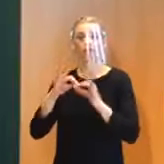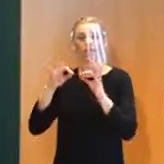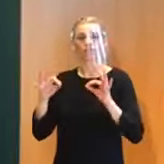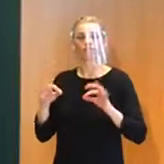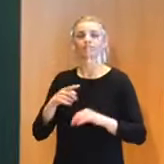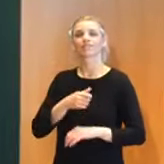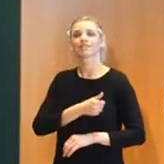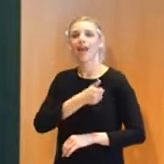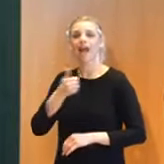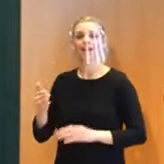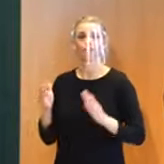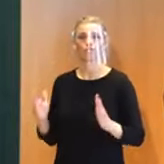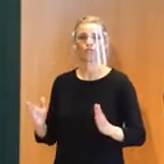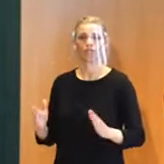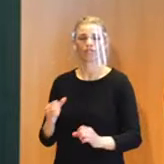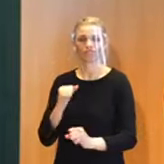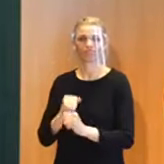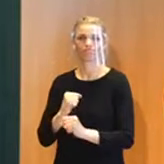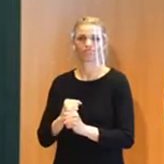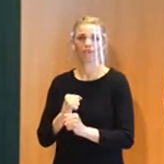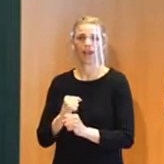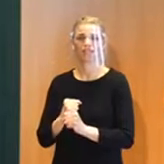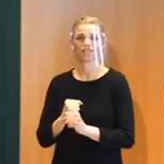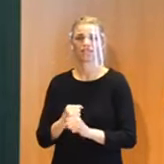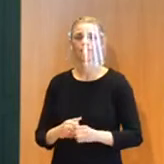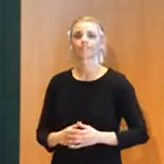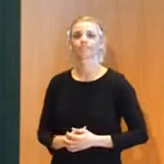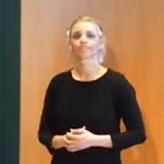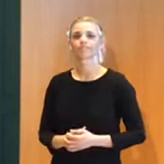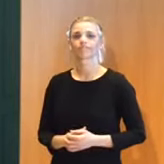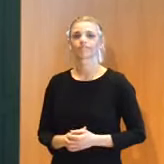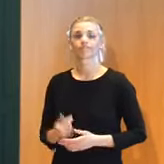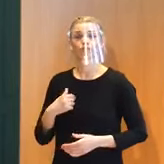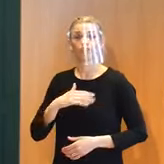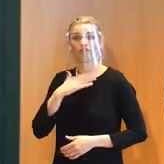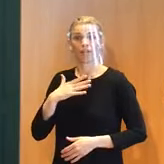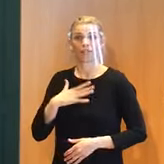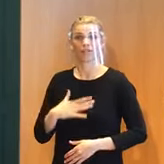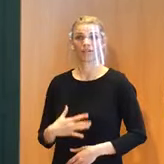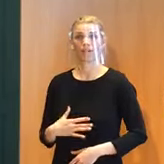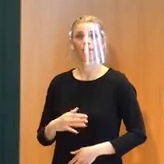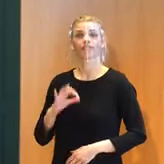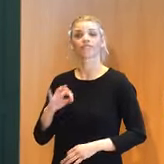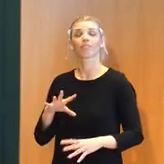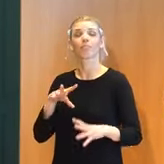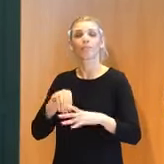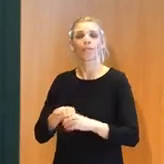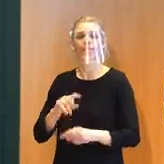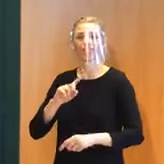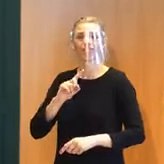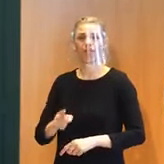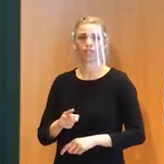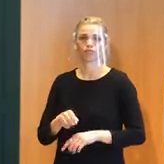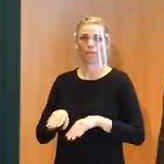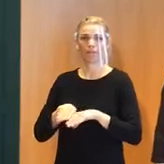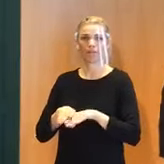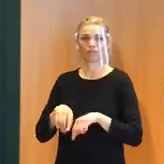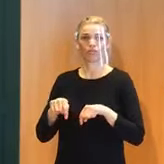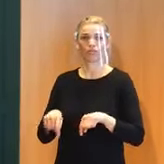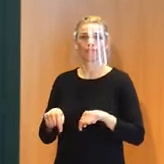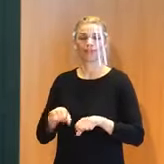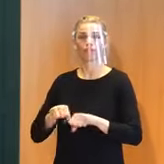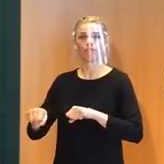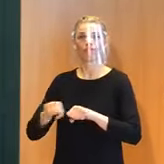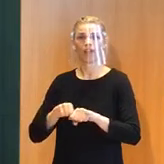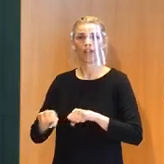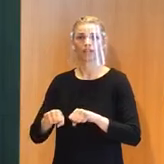rok odvedenej práce a som veľmi rád, že patrili najlepším ministrom tejto vlády